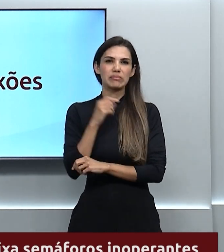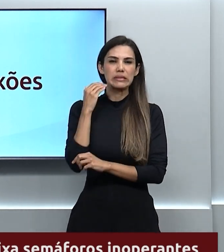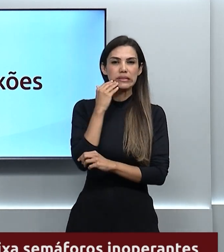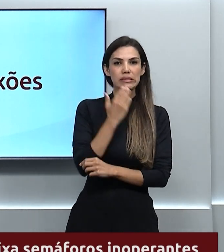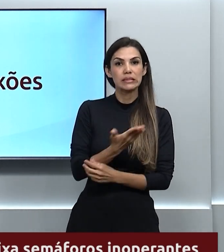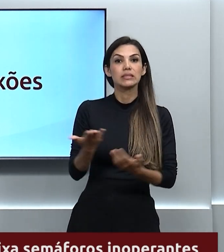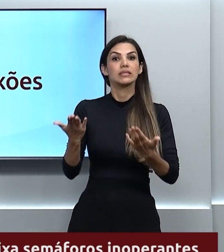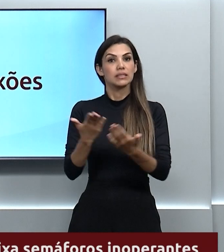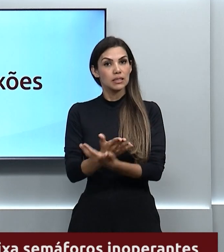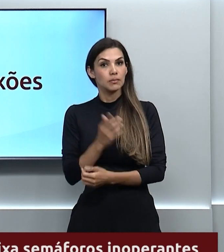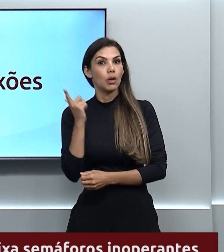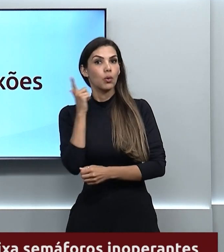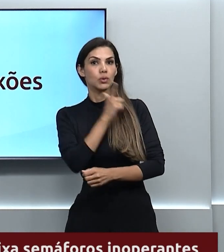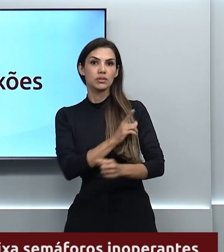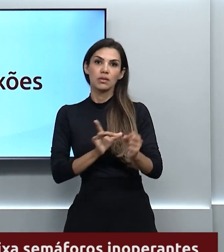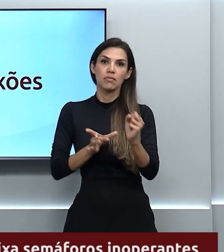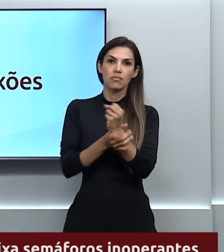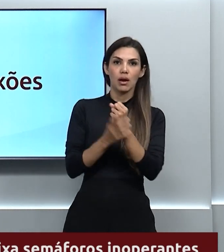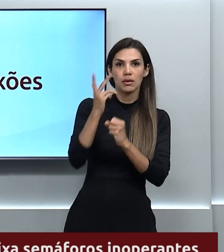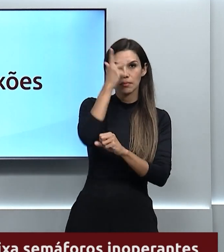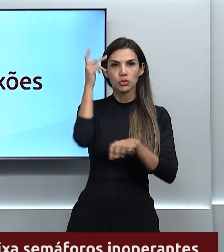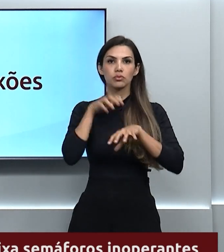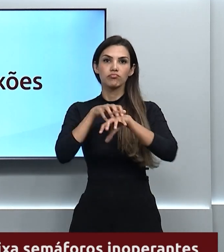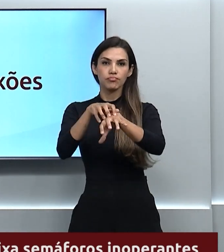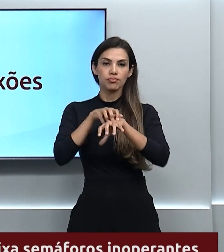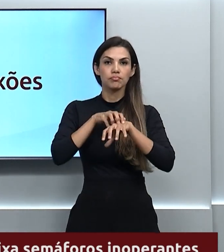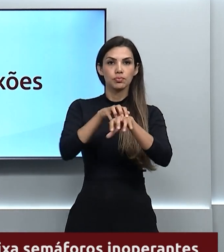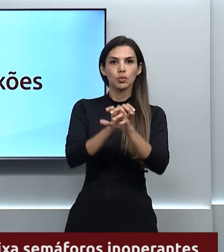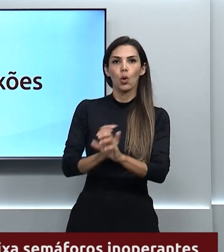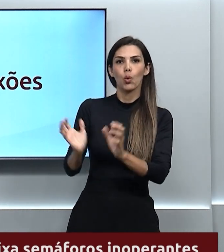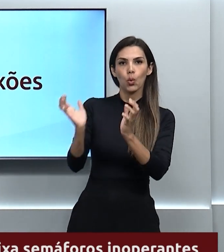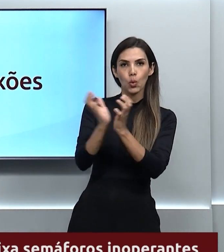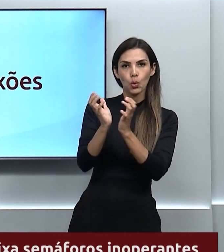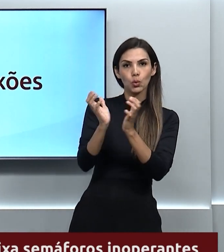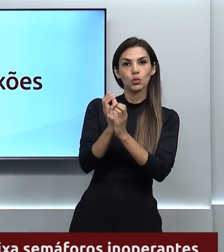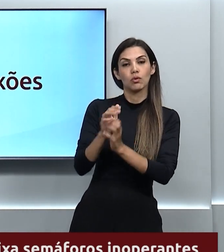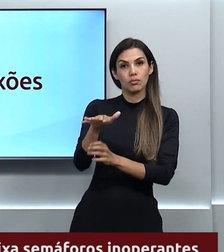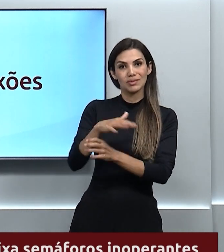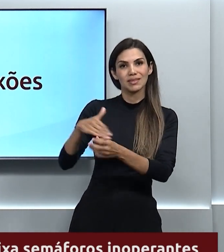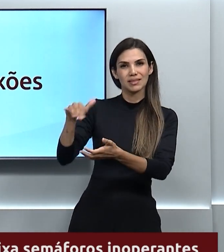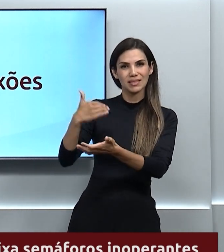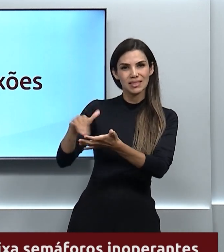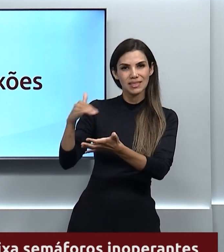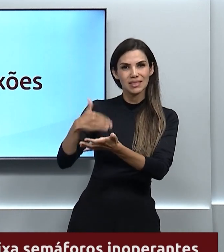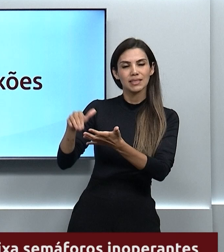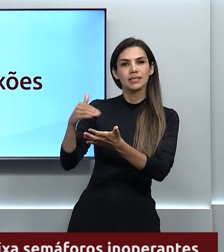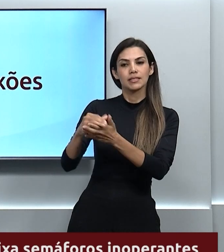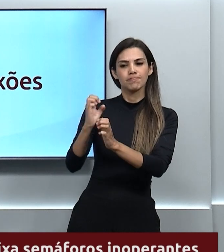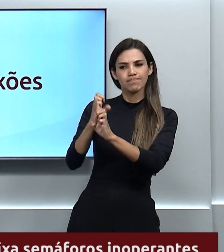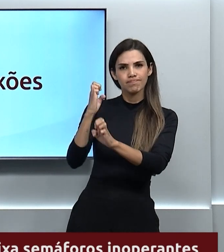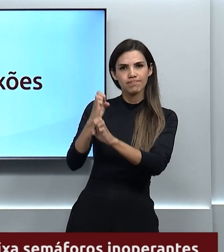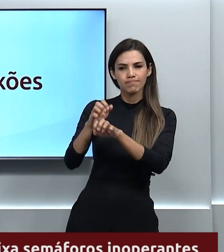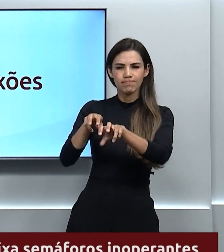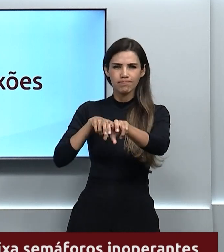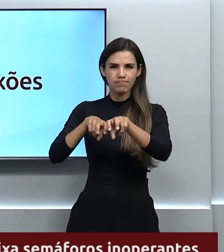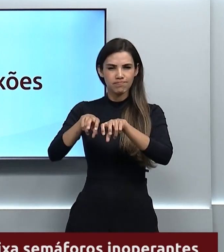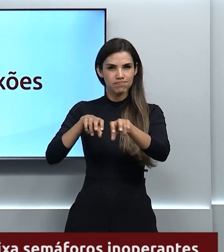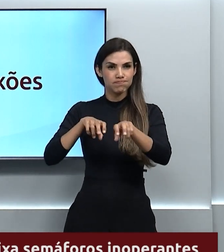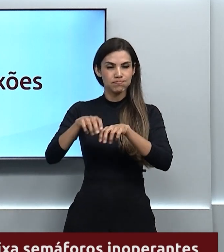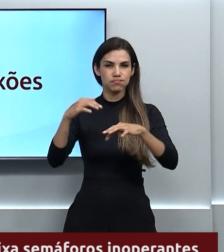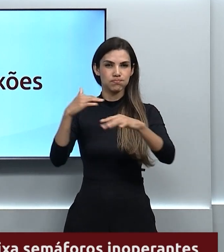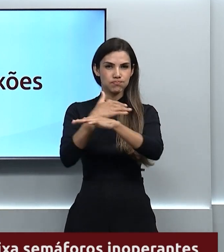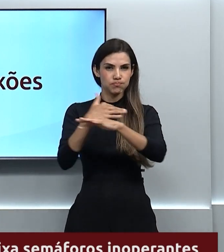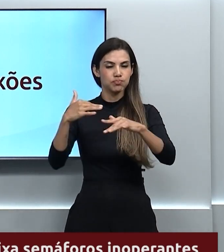garantir a mobilidade dos cidadãos, equipes da Secretaria de Engenharia e Trânsito realizaram ações desde as primeiras horas